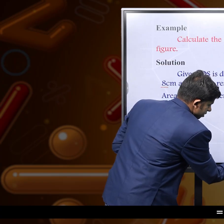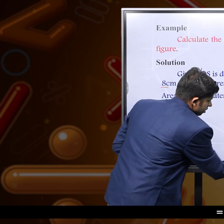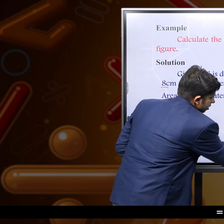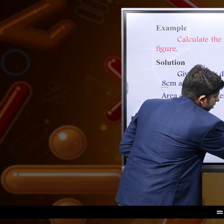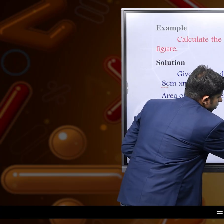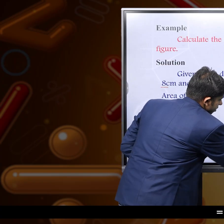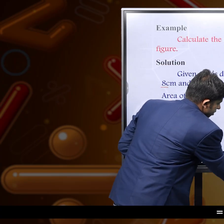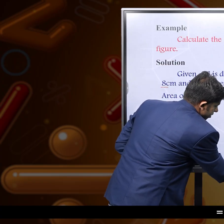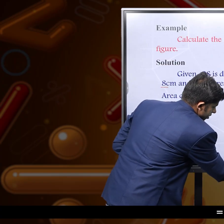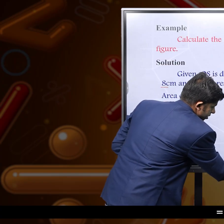100 सेंटीमीटर स्क्वेअर.